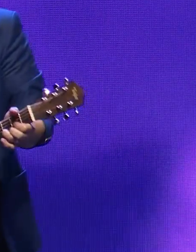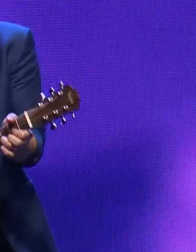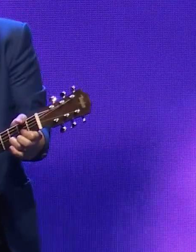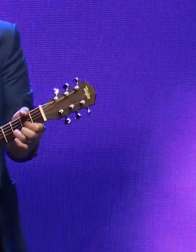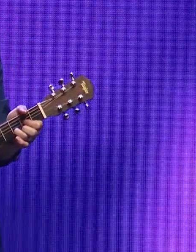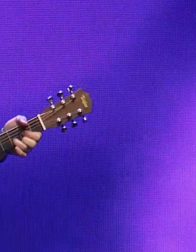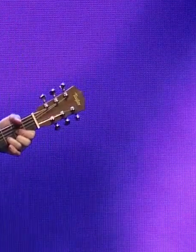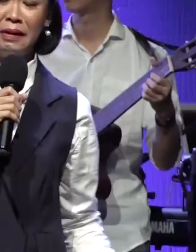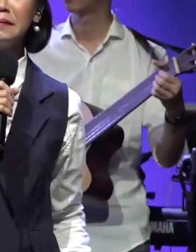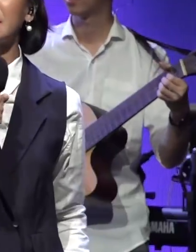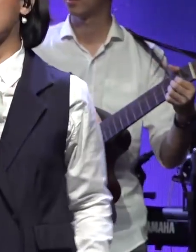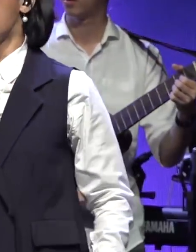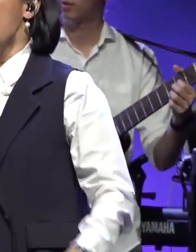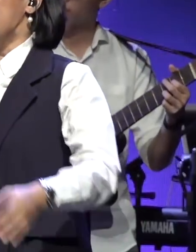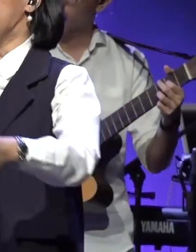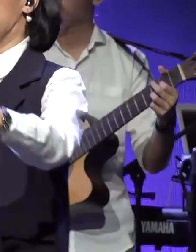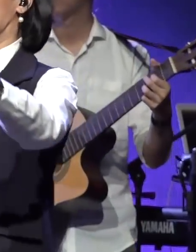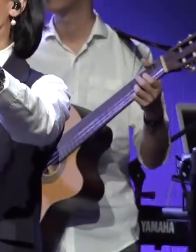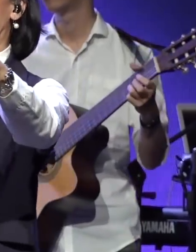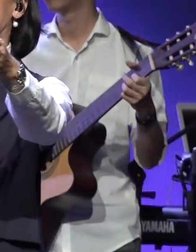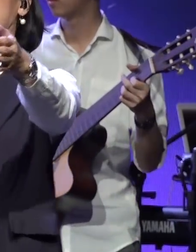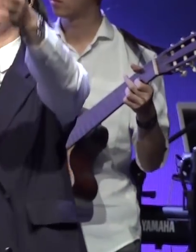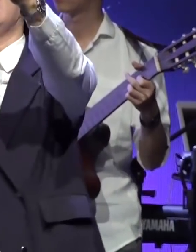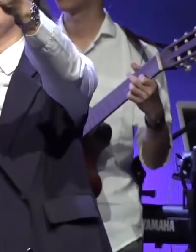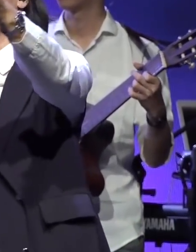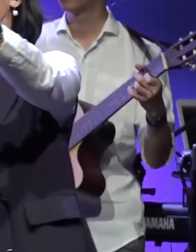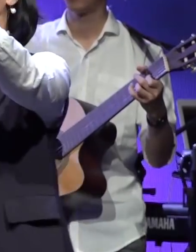Bapa mengalir